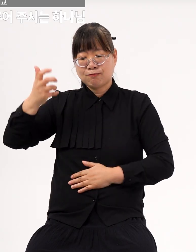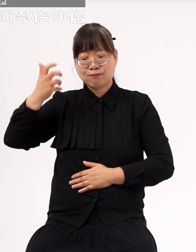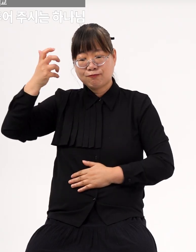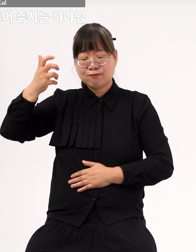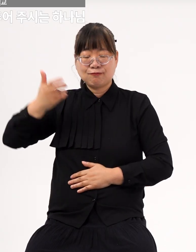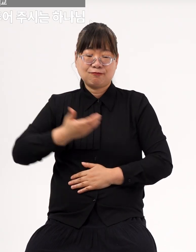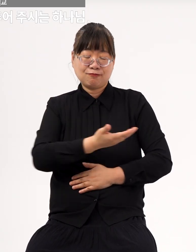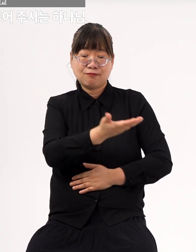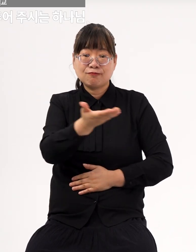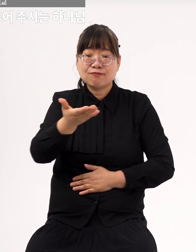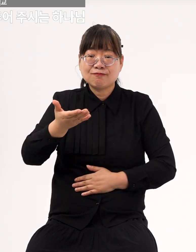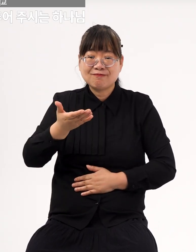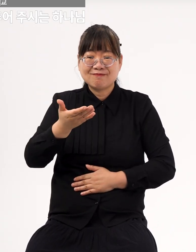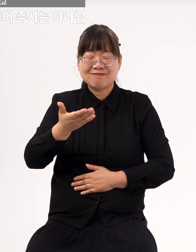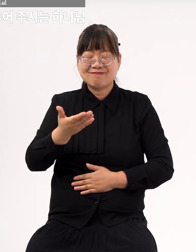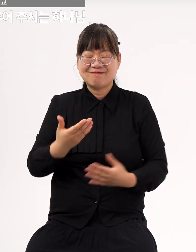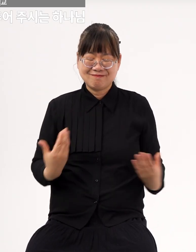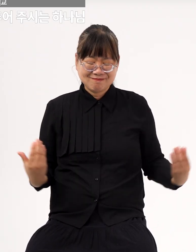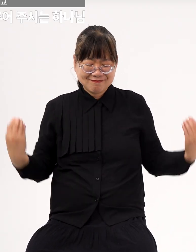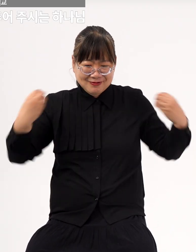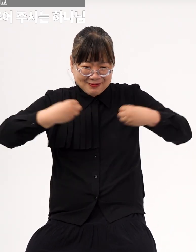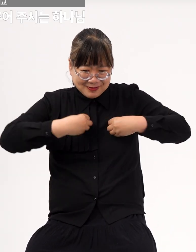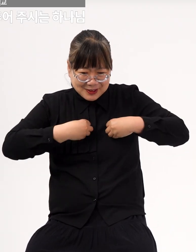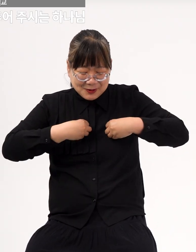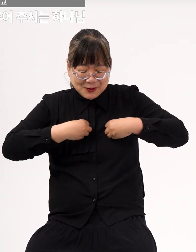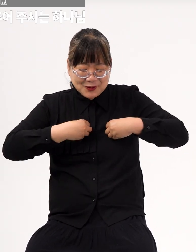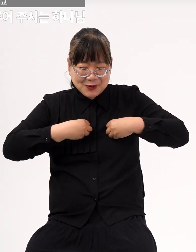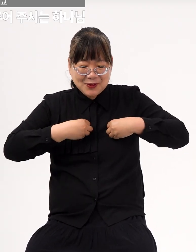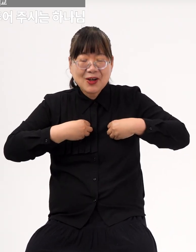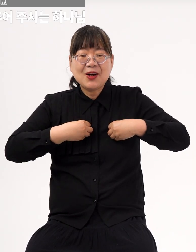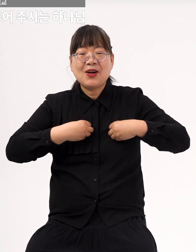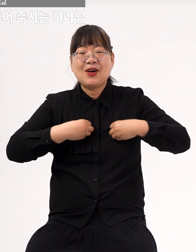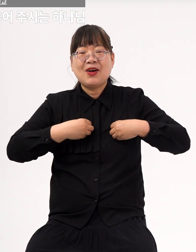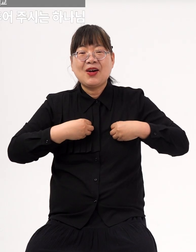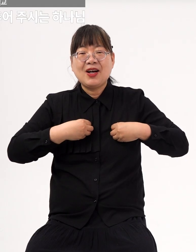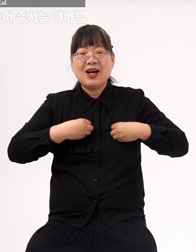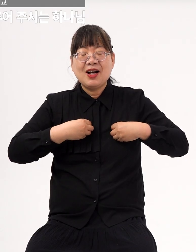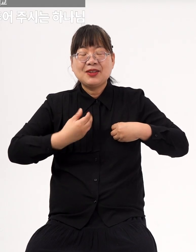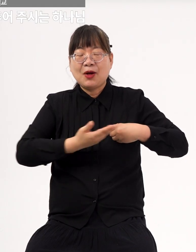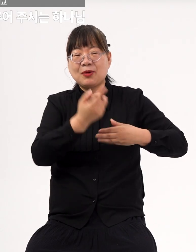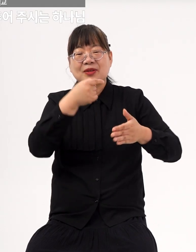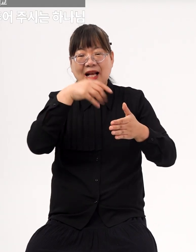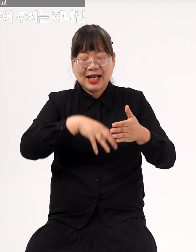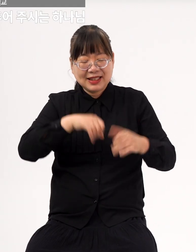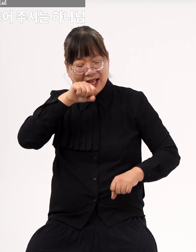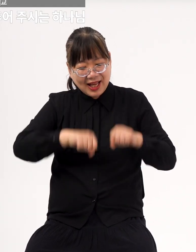영이 여러분들을 입는 은혜가 드러나기를 축복합니다.